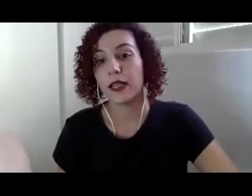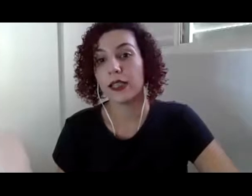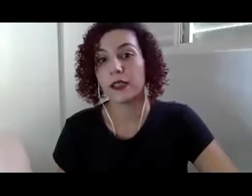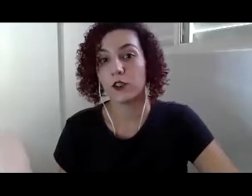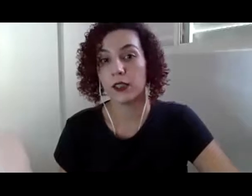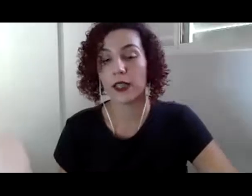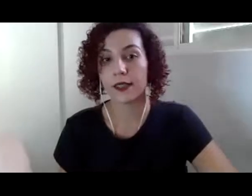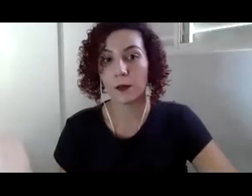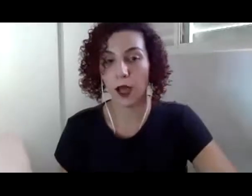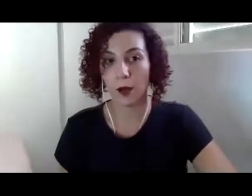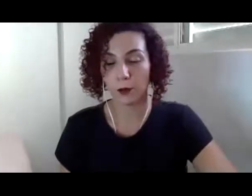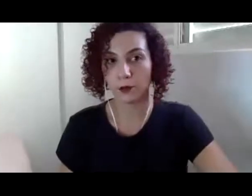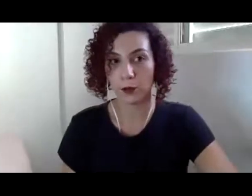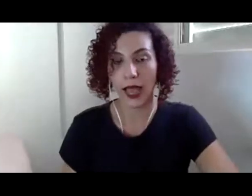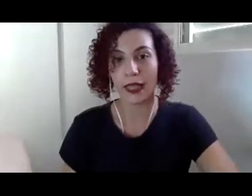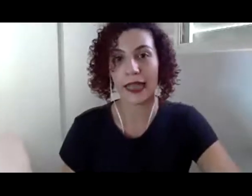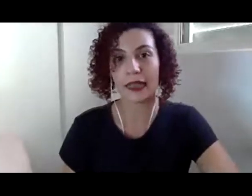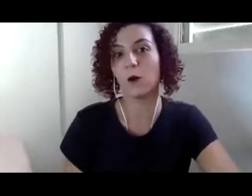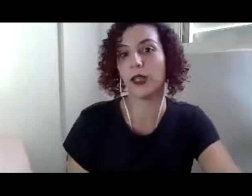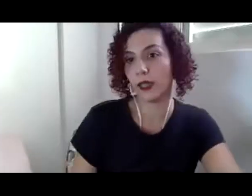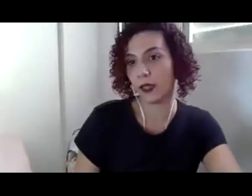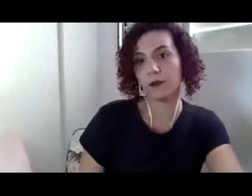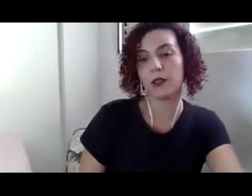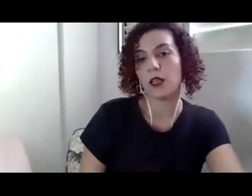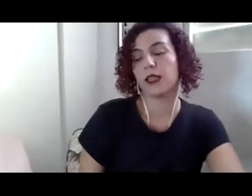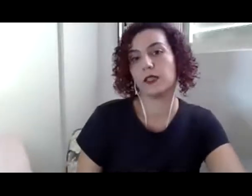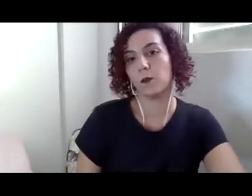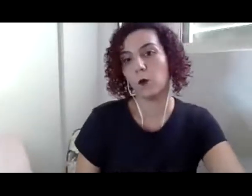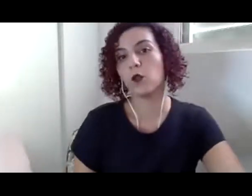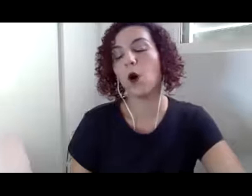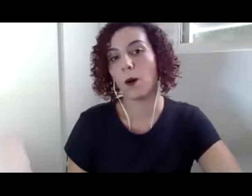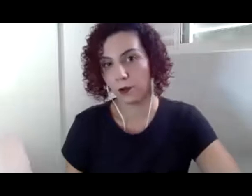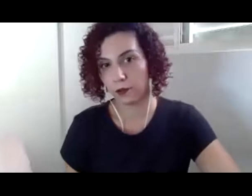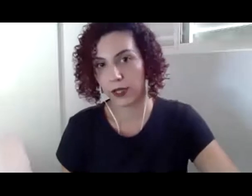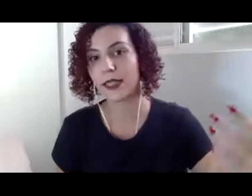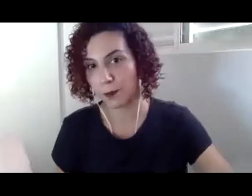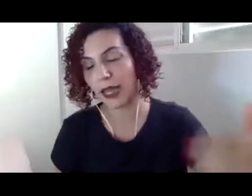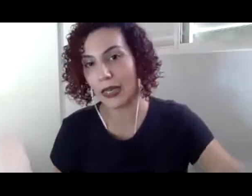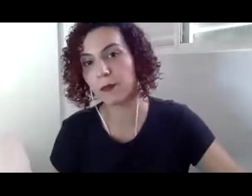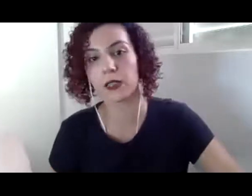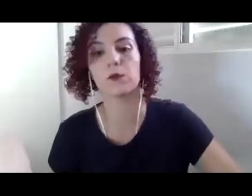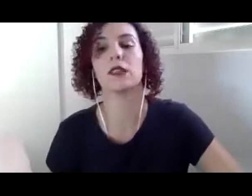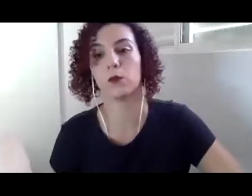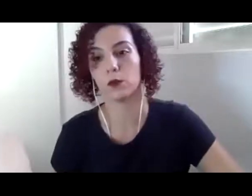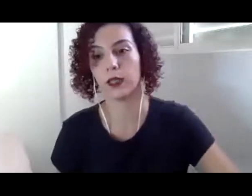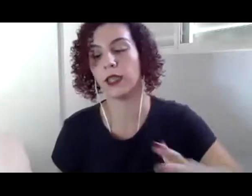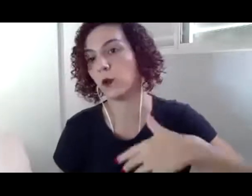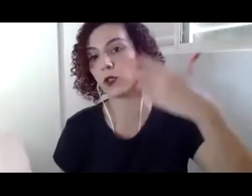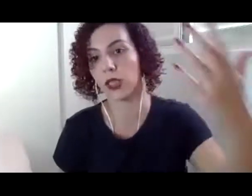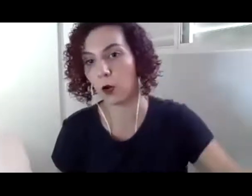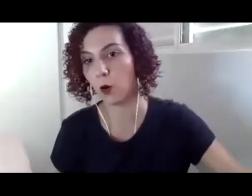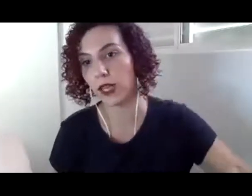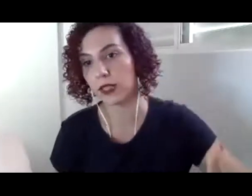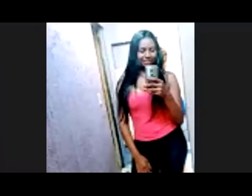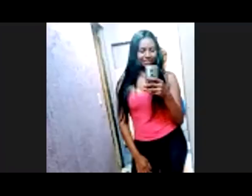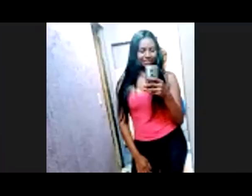Isso. Fabrícia, você diz se aprofundar na teoria desse mundo ou aprofundar saber Libras mesmo? E